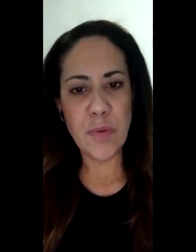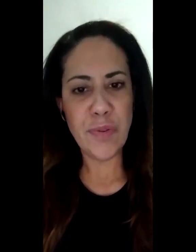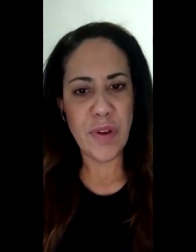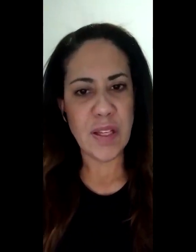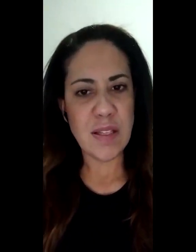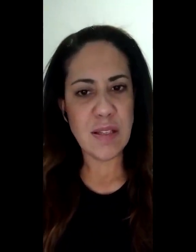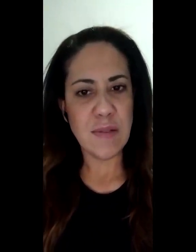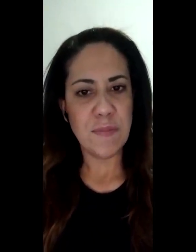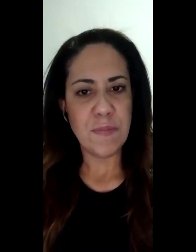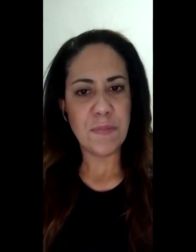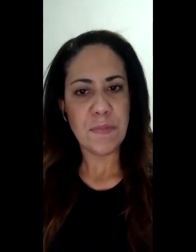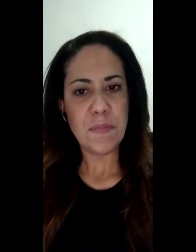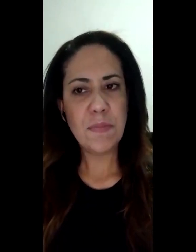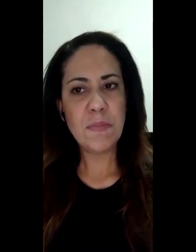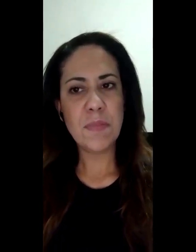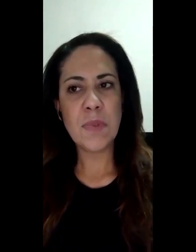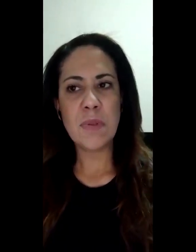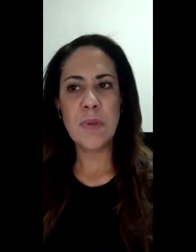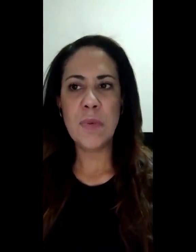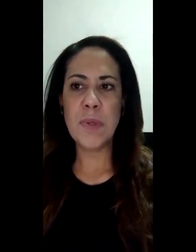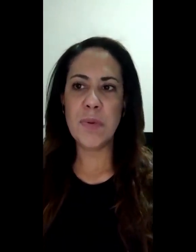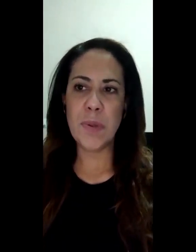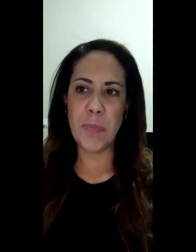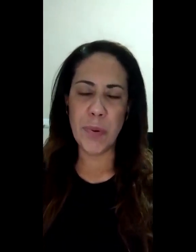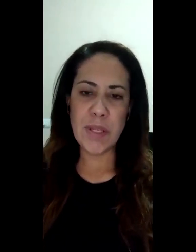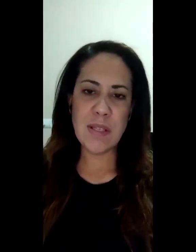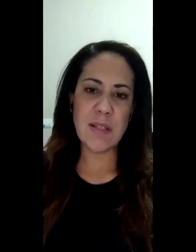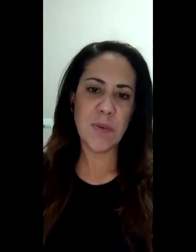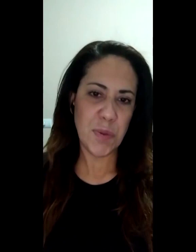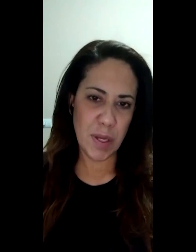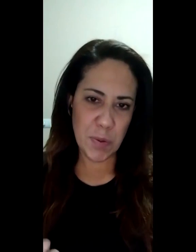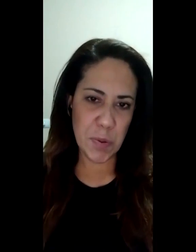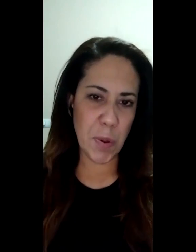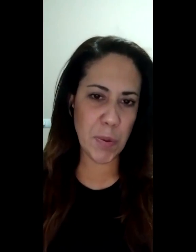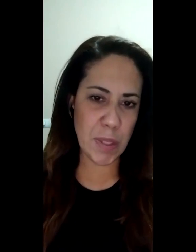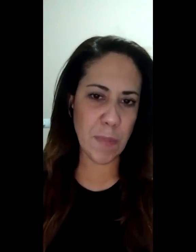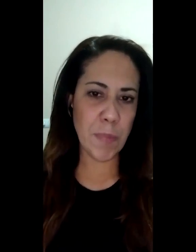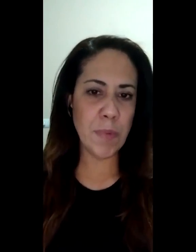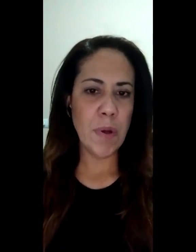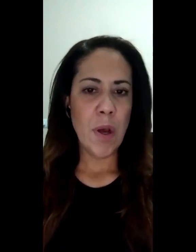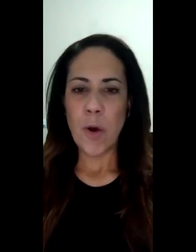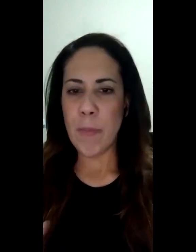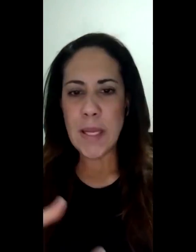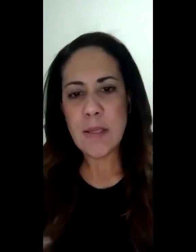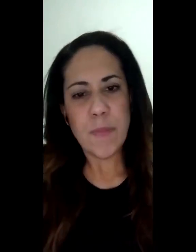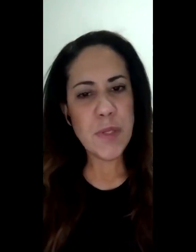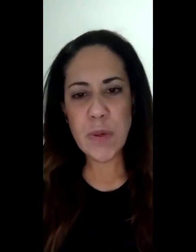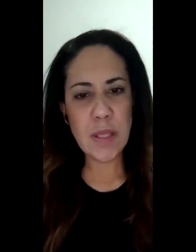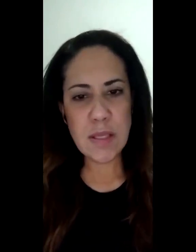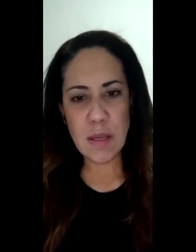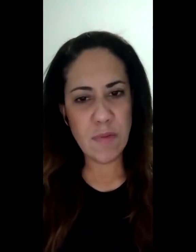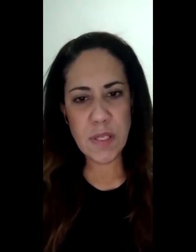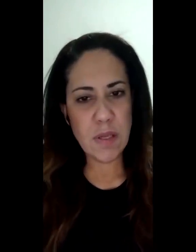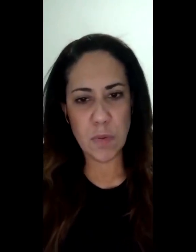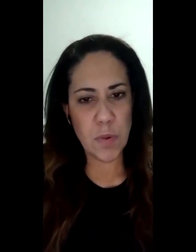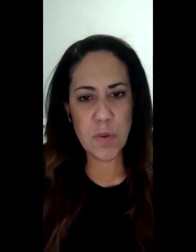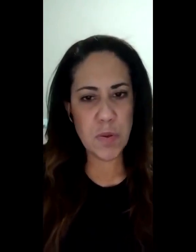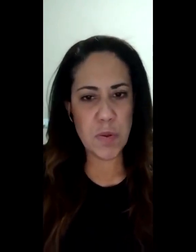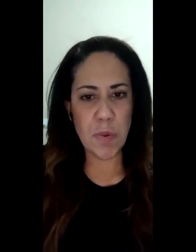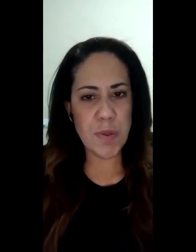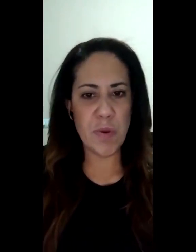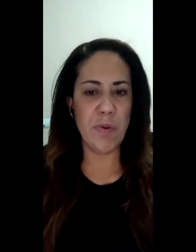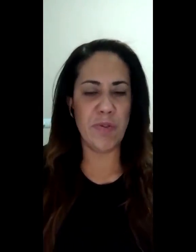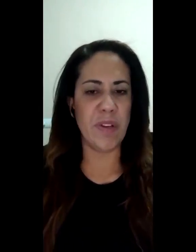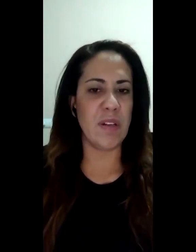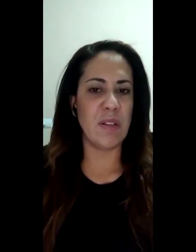Siddhartha então o fez. Um ano depois, quando retornou ao templo, o mestre pediu que descrevesse todos